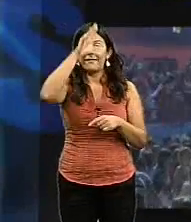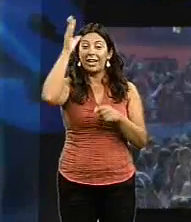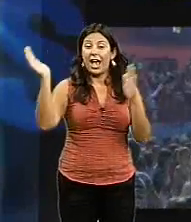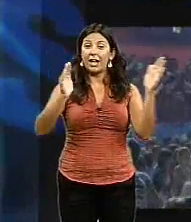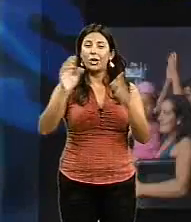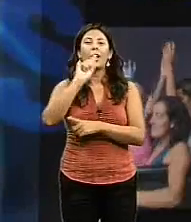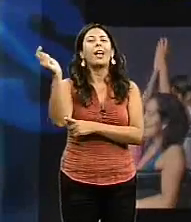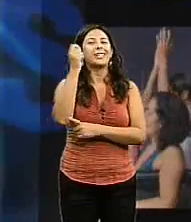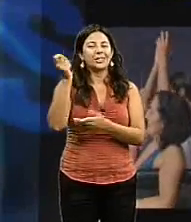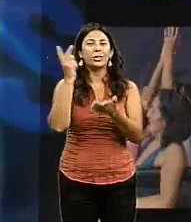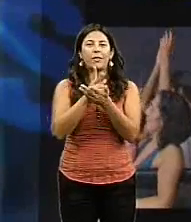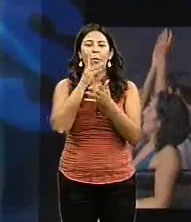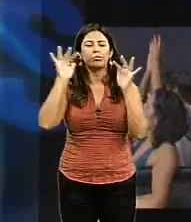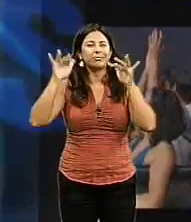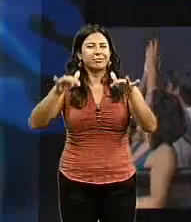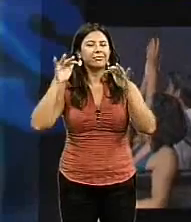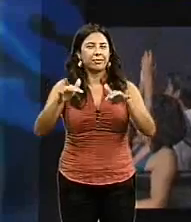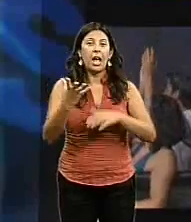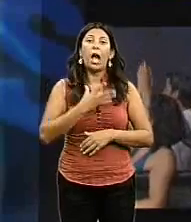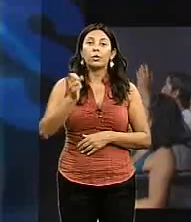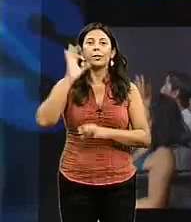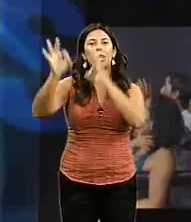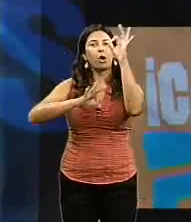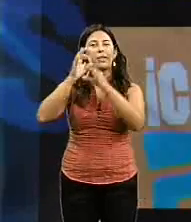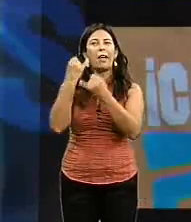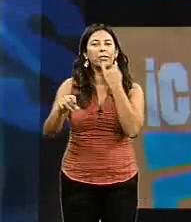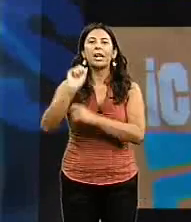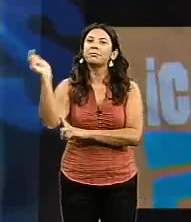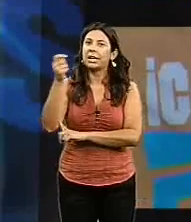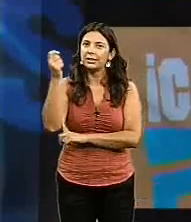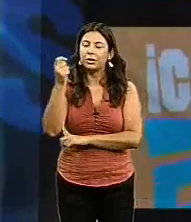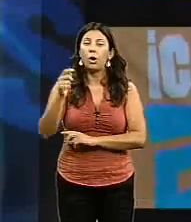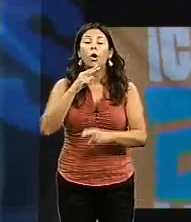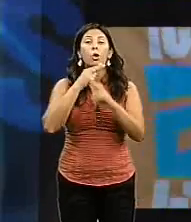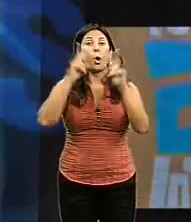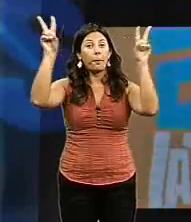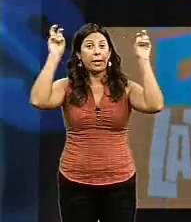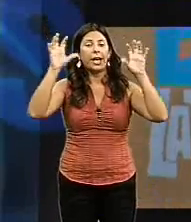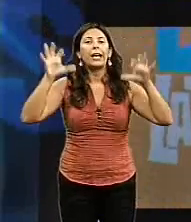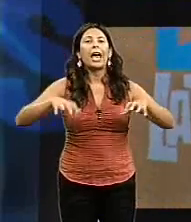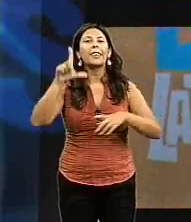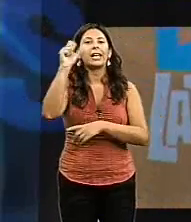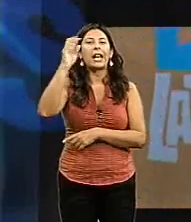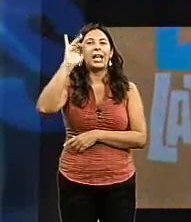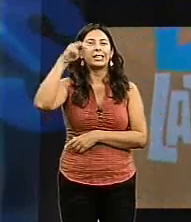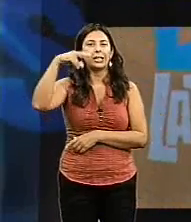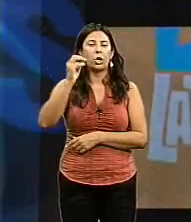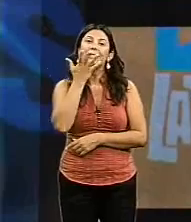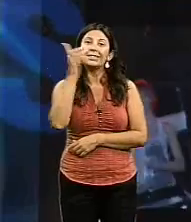éxito de público de estas convocatorias del Ayuntamiento gaditano, que bajo el nombre de Cádiz Latino se celebran desde